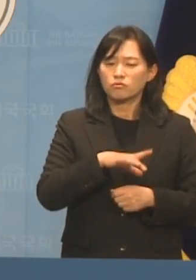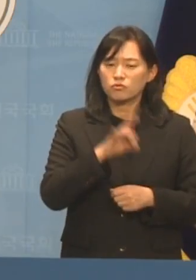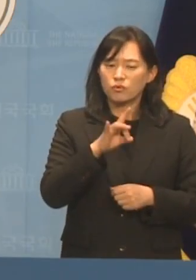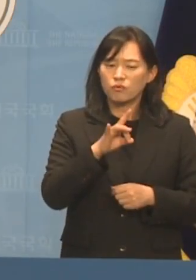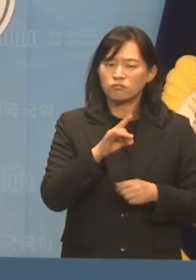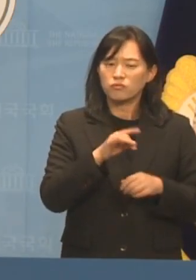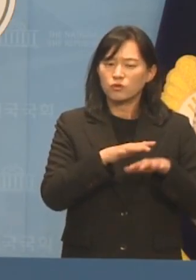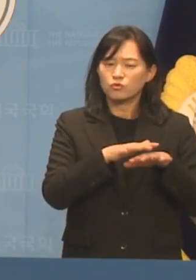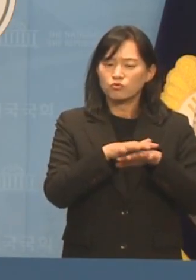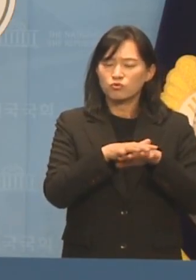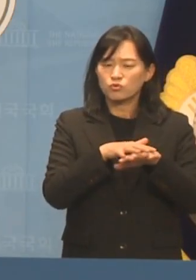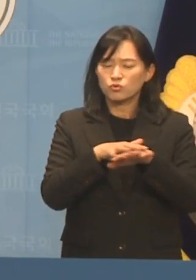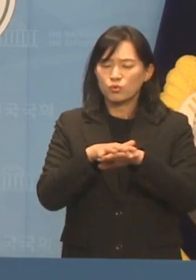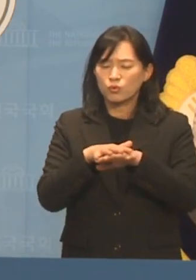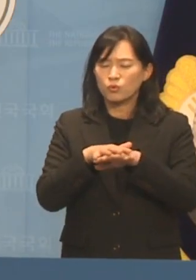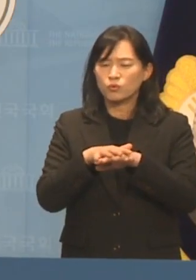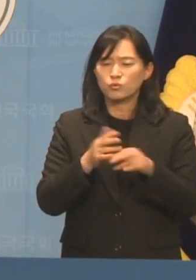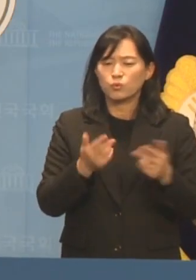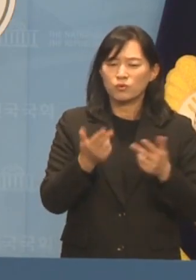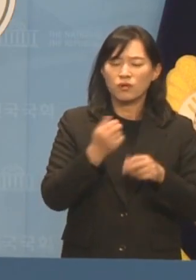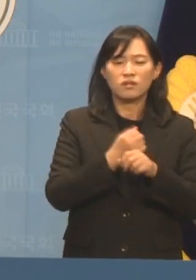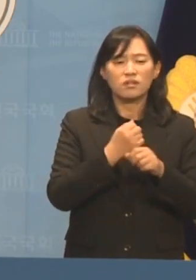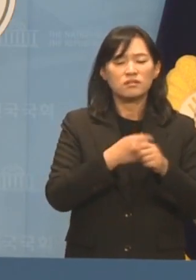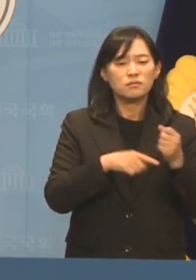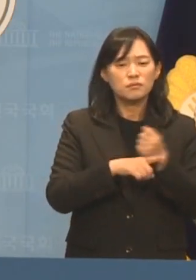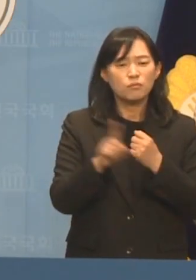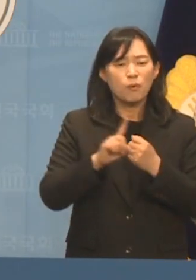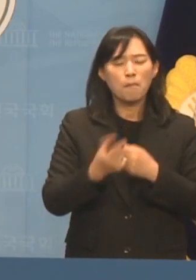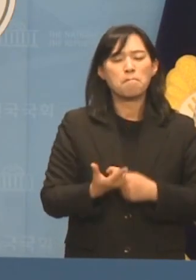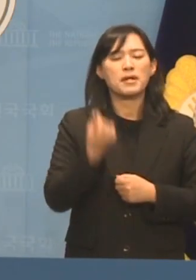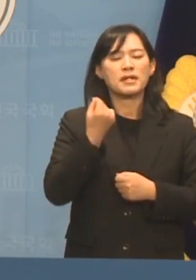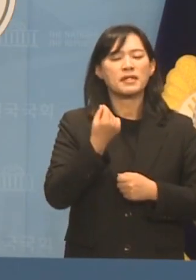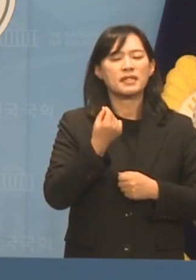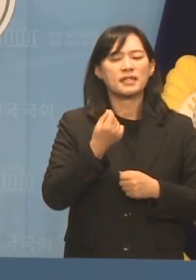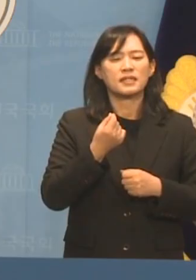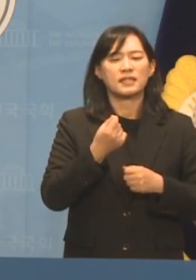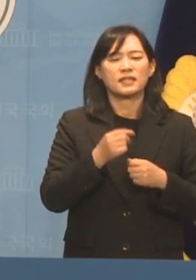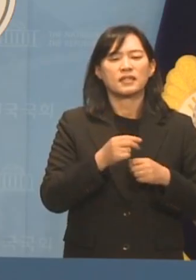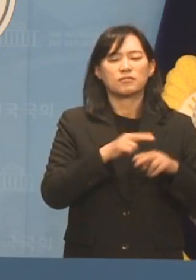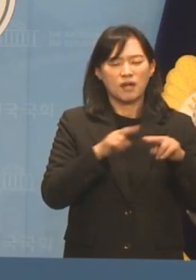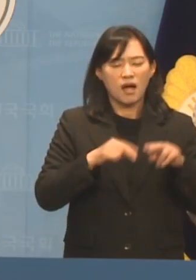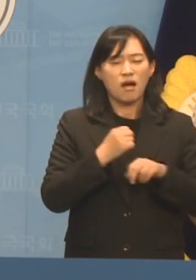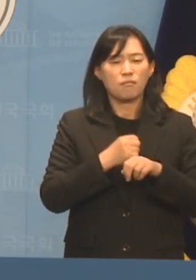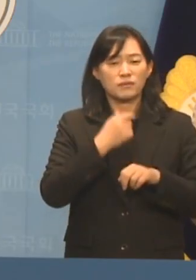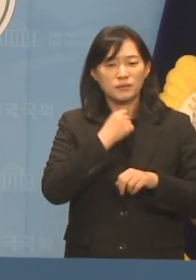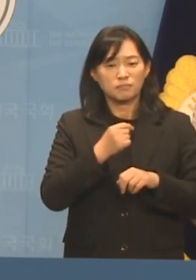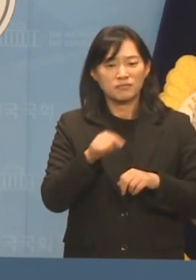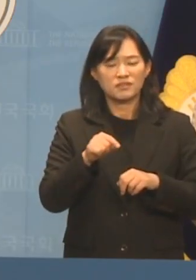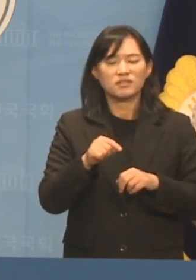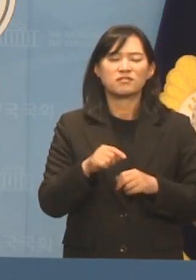내용을 보면 조기 철수를 하기 위한 수순이다 이렇게 생각을 합니다.